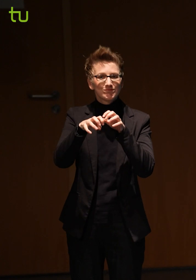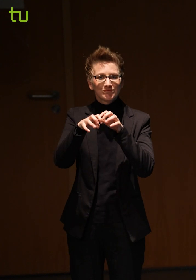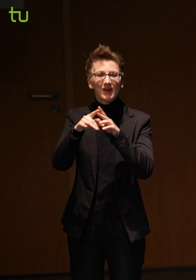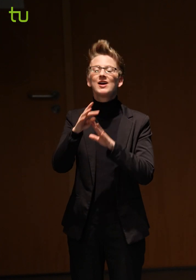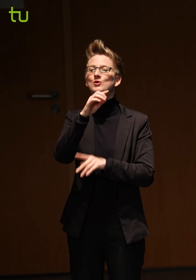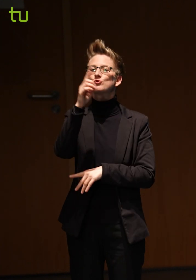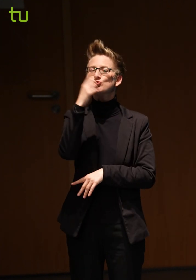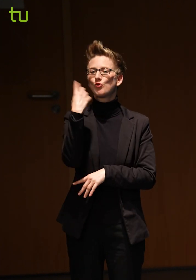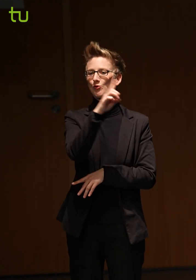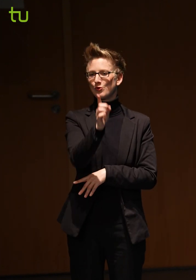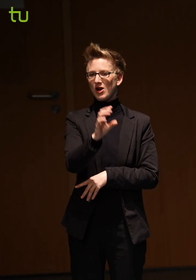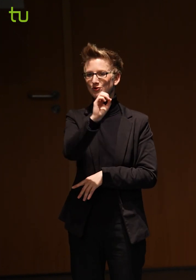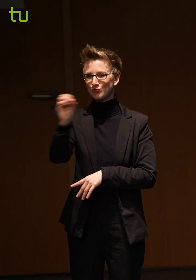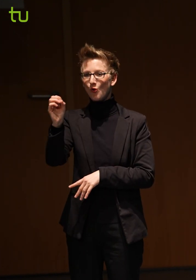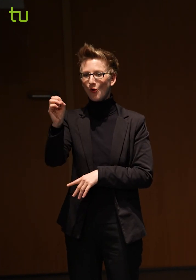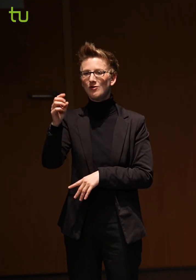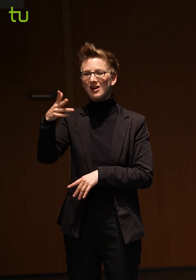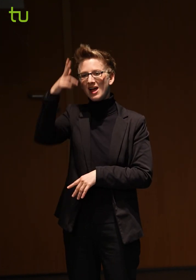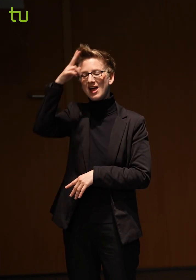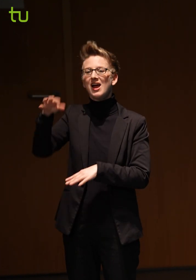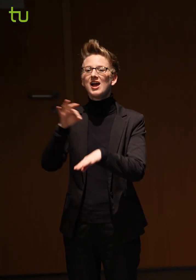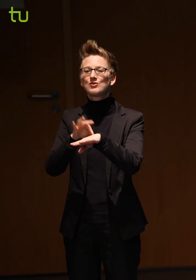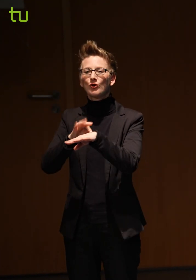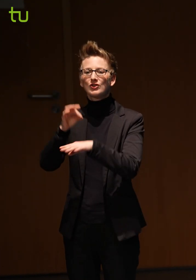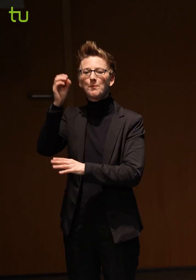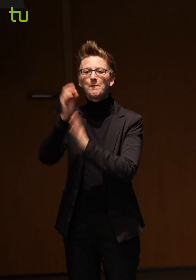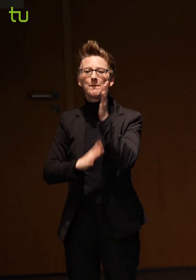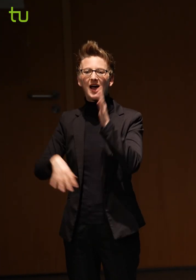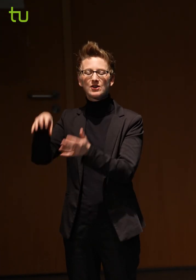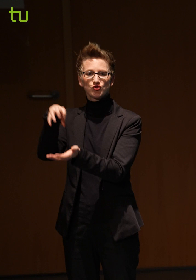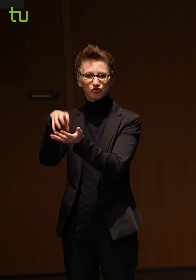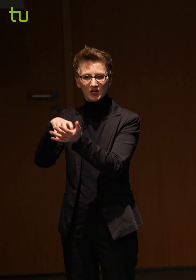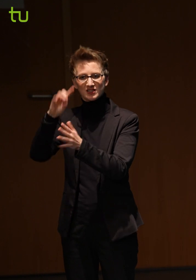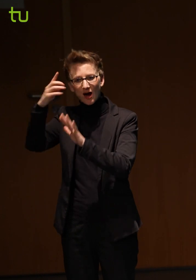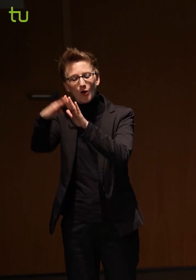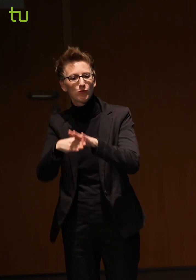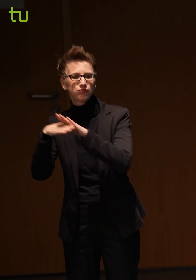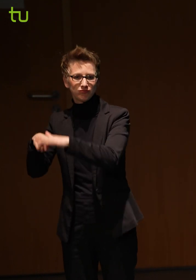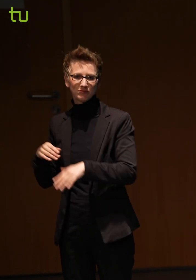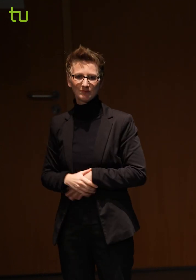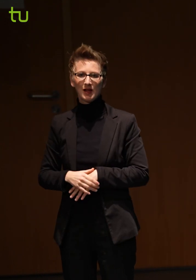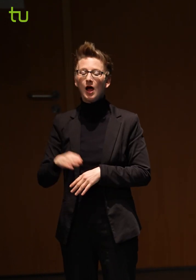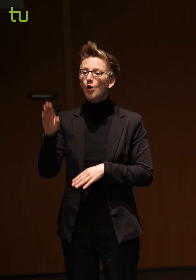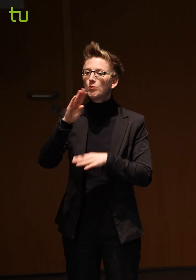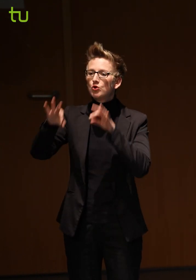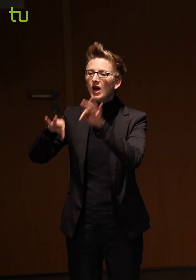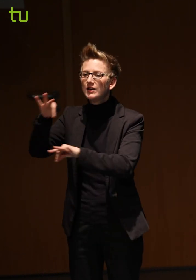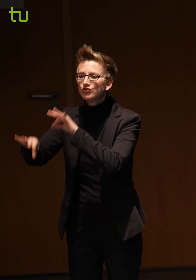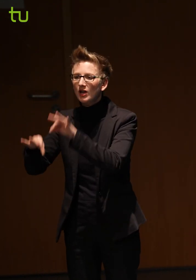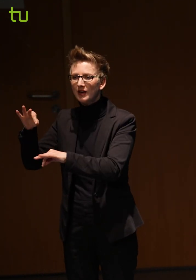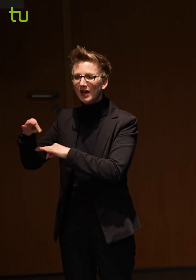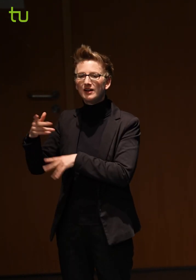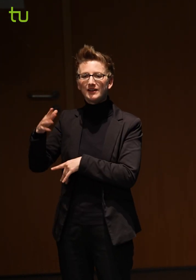beriet uns ausführlich bei der Übersetzung der Whitmanschen nordamerikanischen Fauna. Der Direktor des Botanischen Gartens Rombergpark, Dr. Patrick